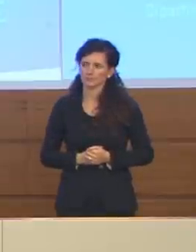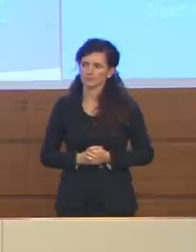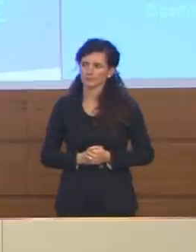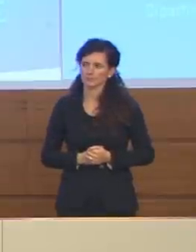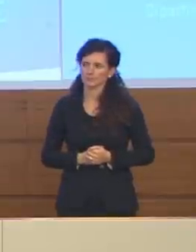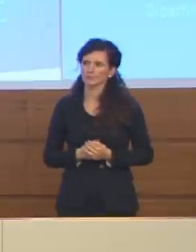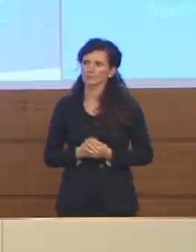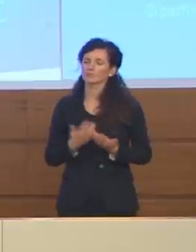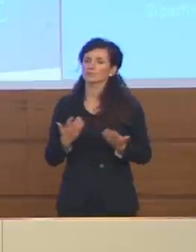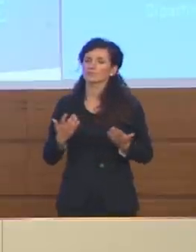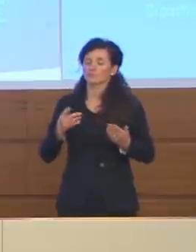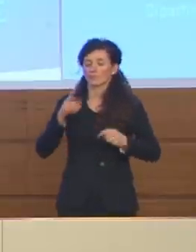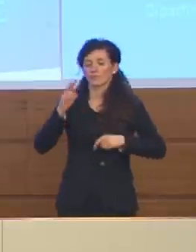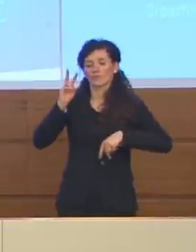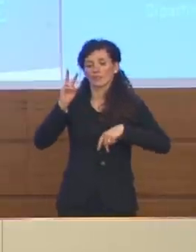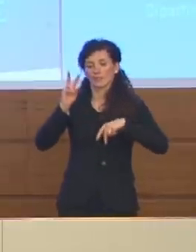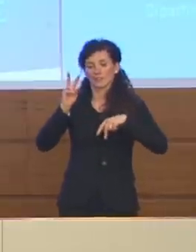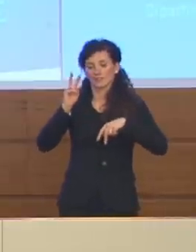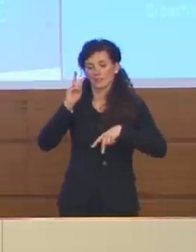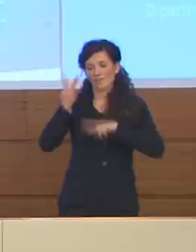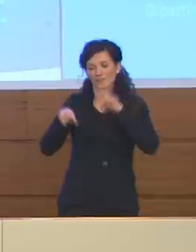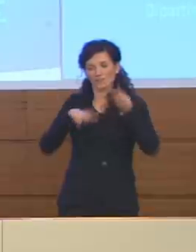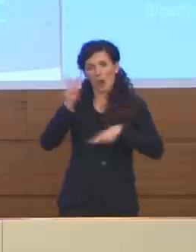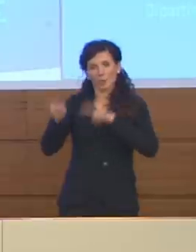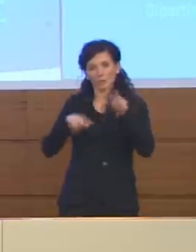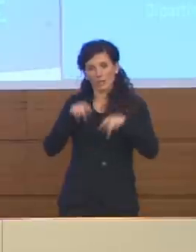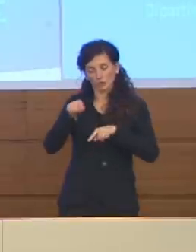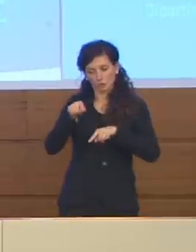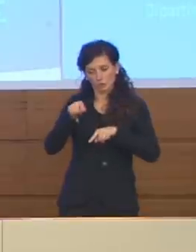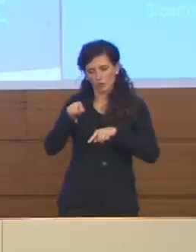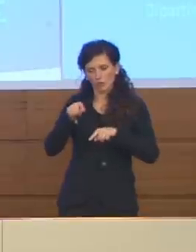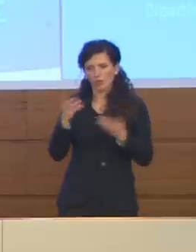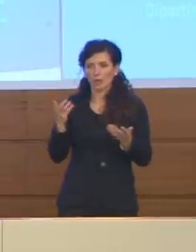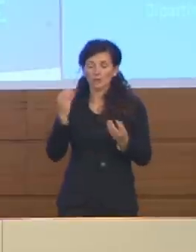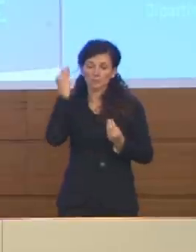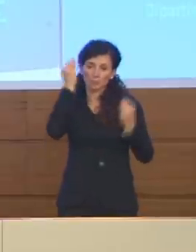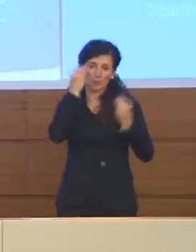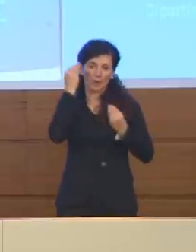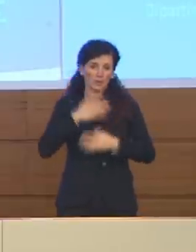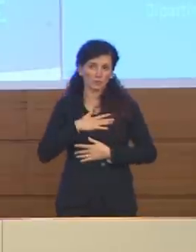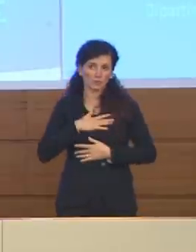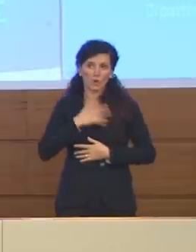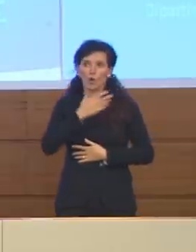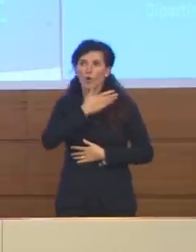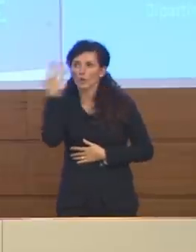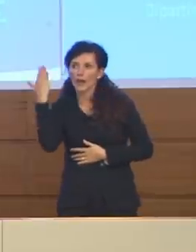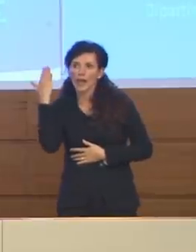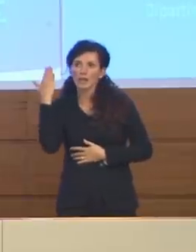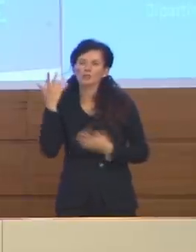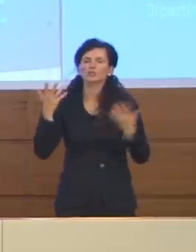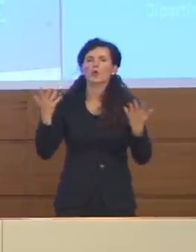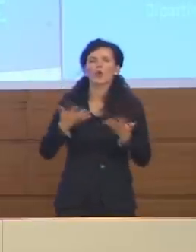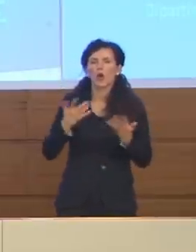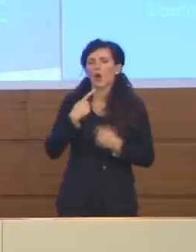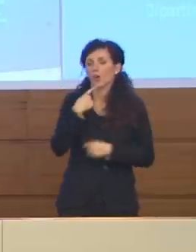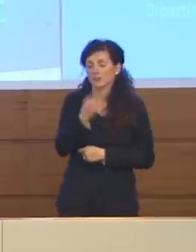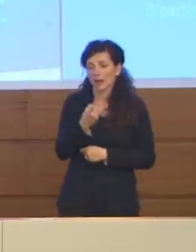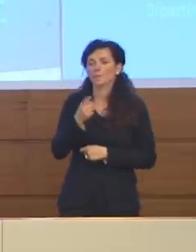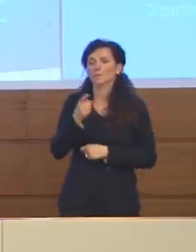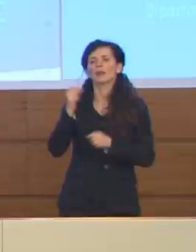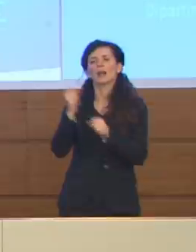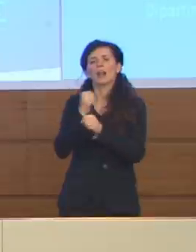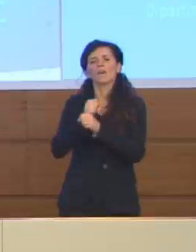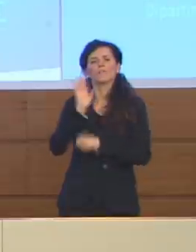atto di doverosa onestà intellettuale riconoscere il grande lavoro di inail e